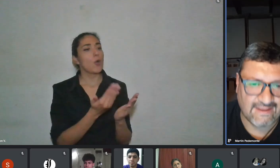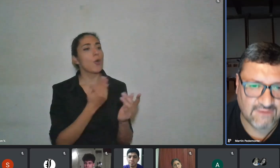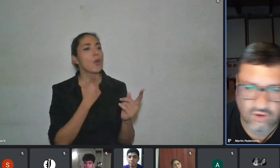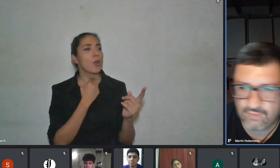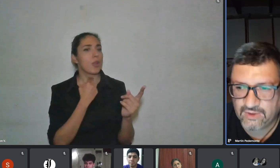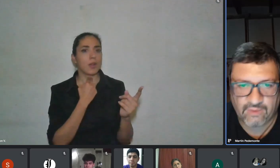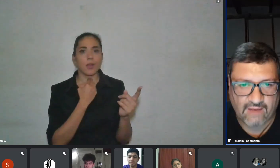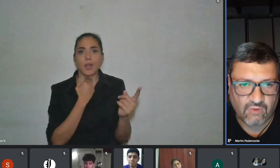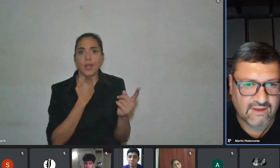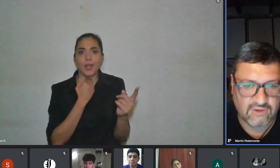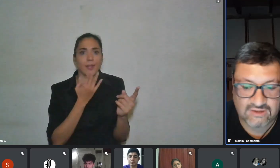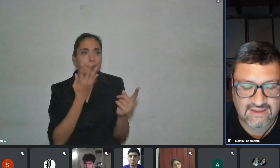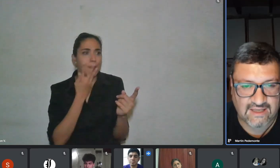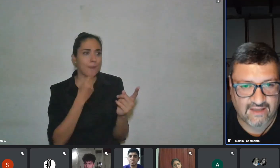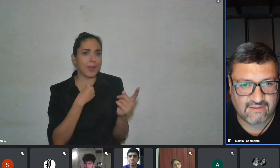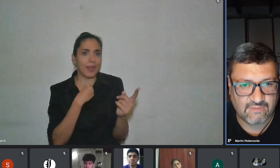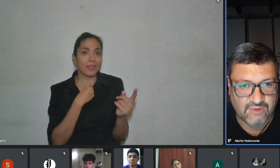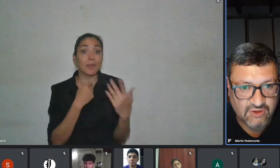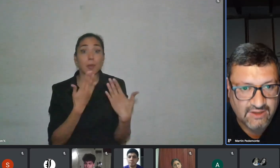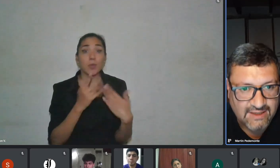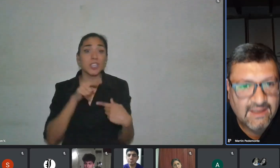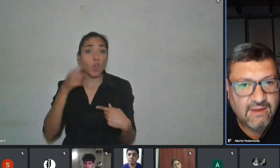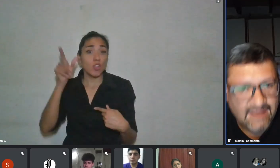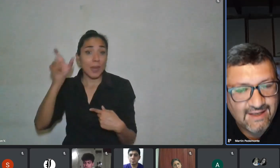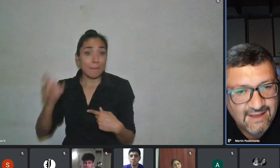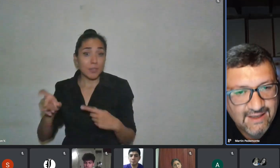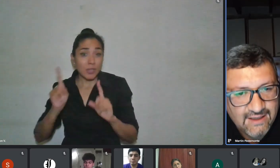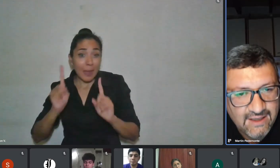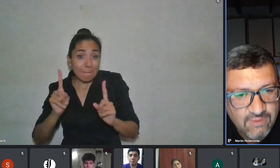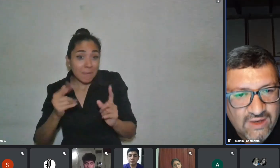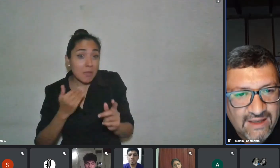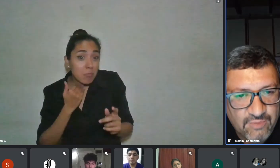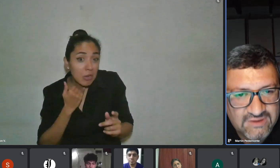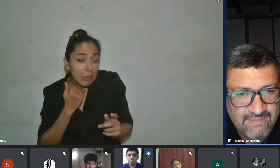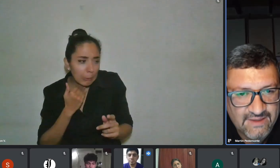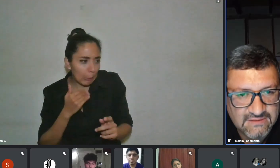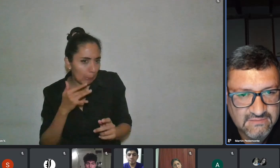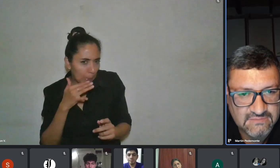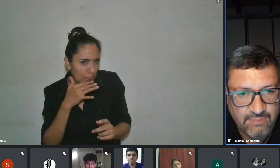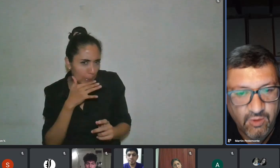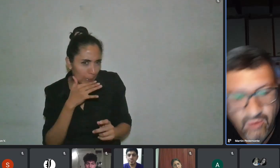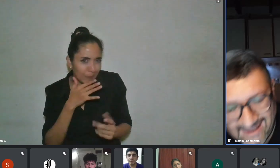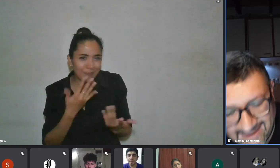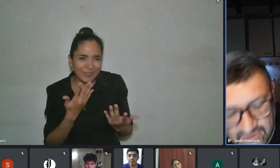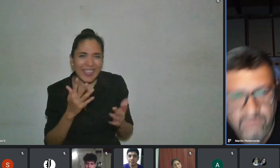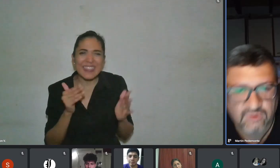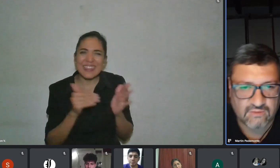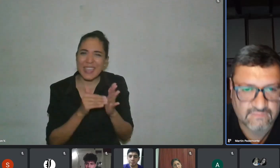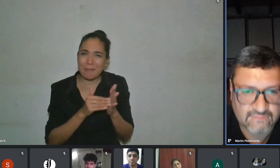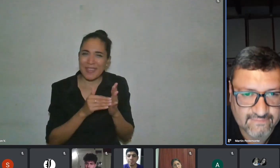me encantó, pero a vos no te dice nada. Por eso es buscar por Bueno, temas. Después